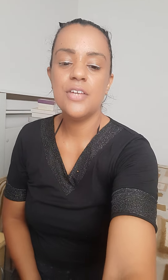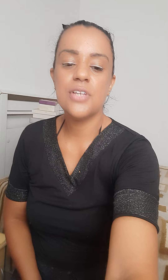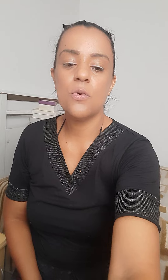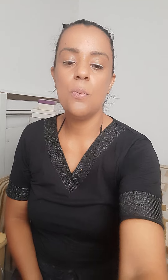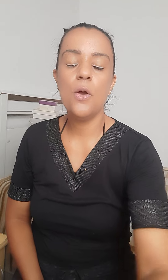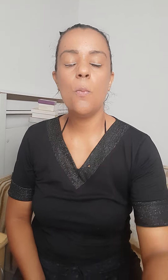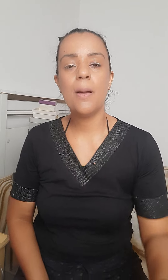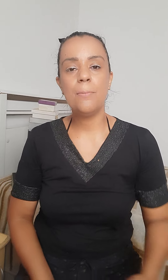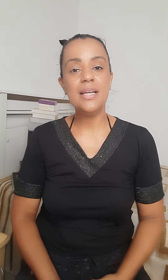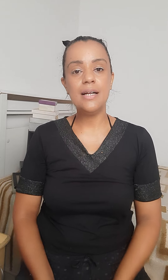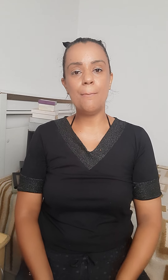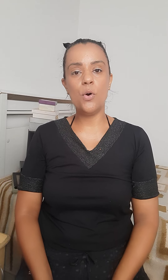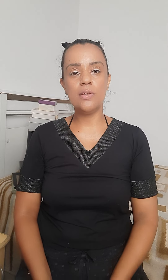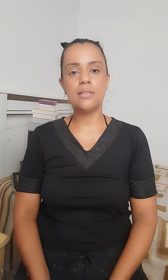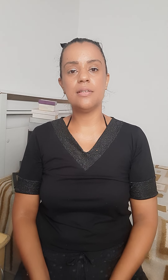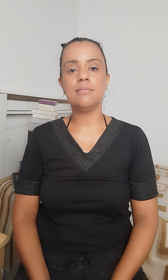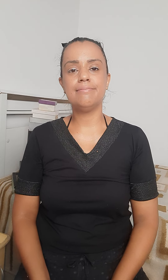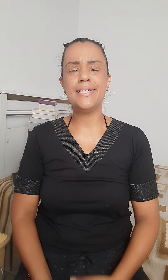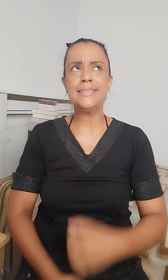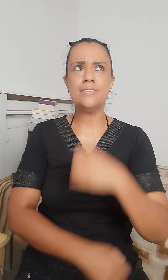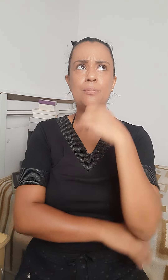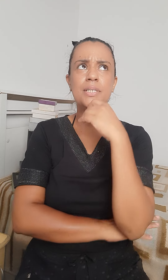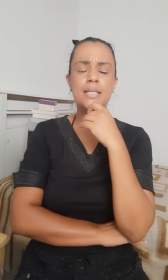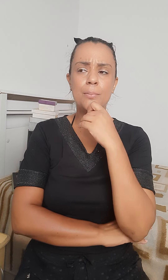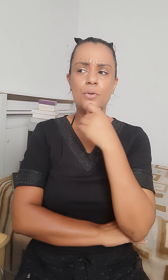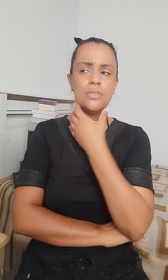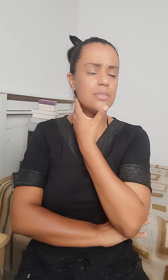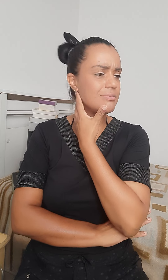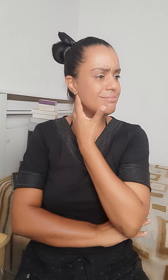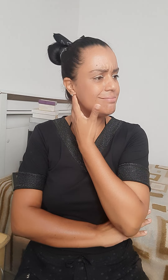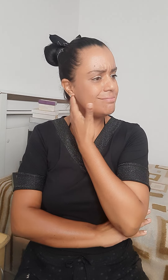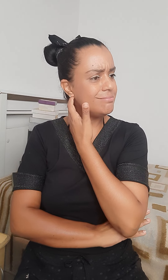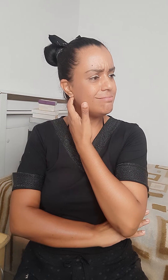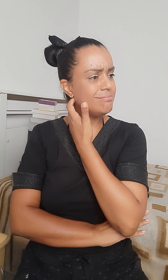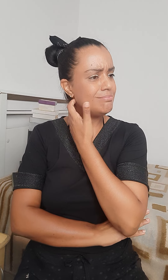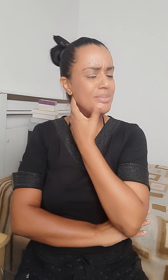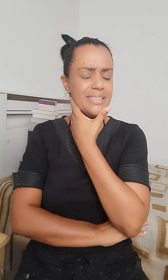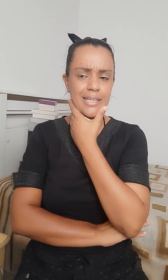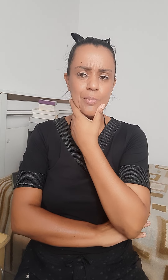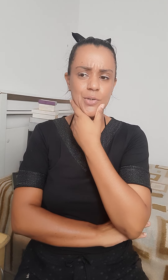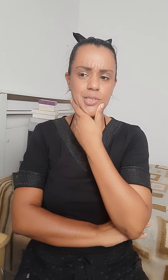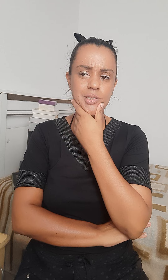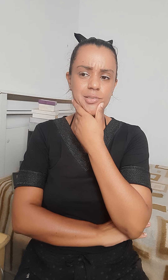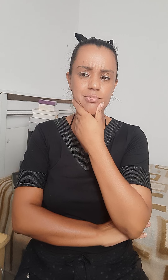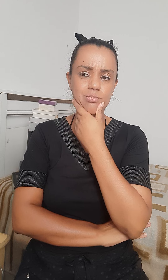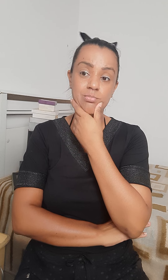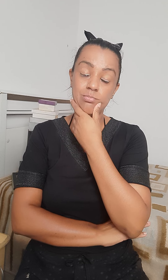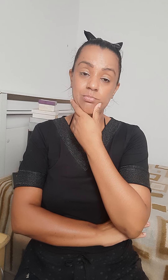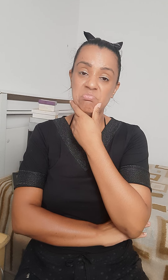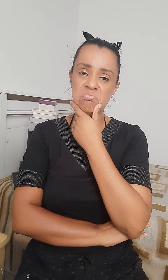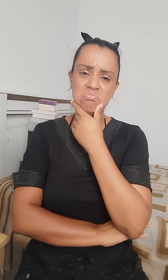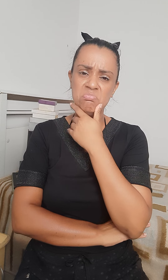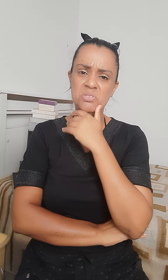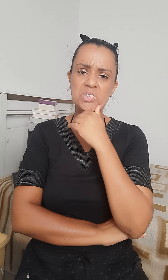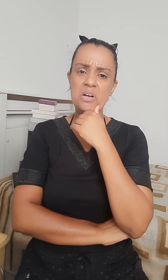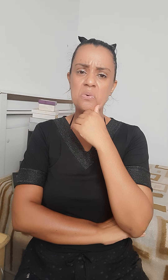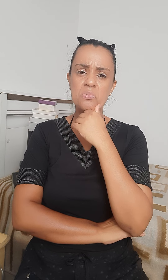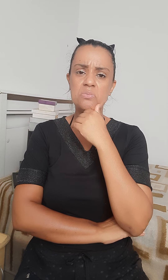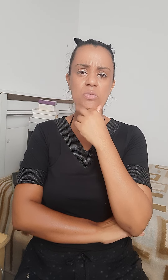já comeu uma bergamota? Ah, você fala bergamota? Bergamota? Não, nunca